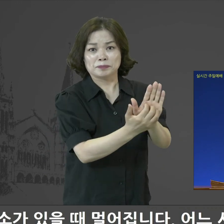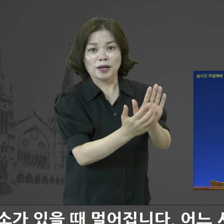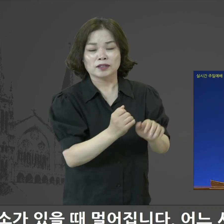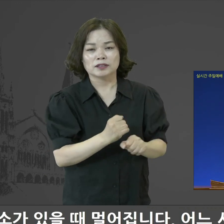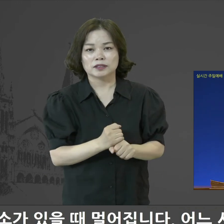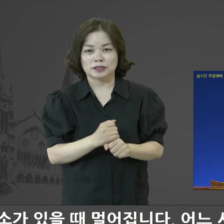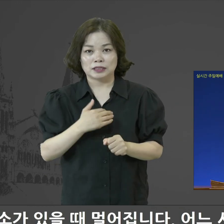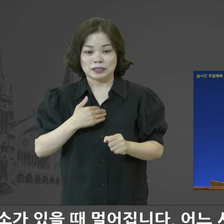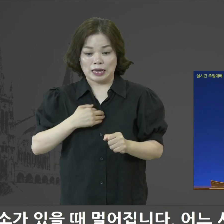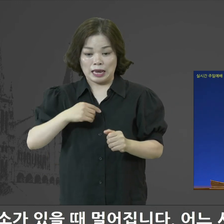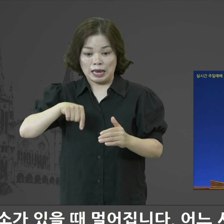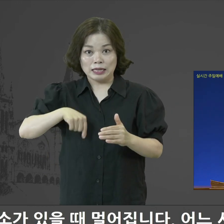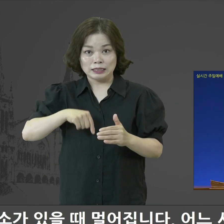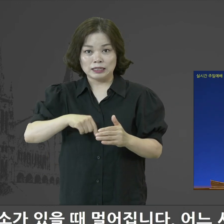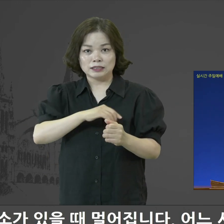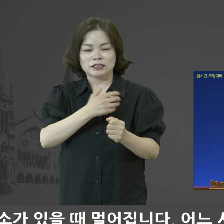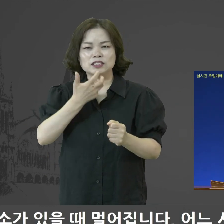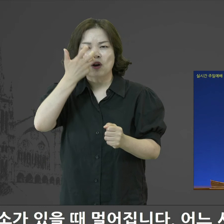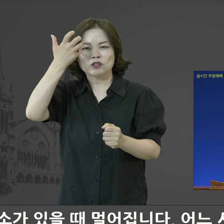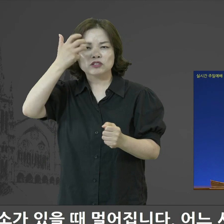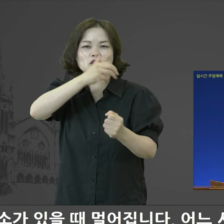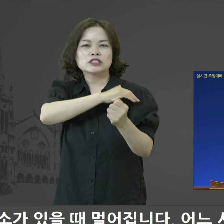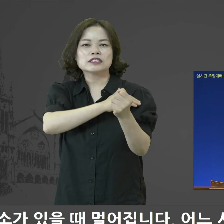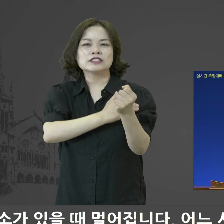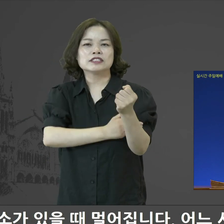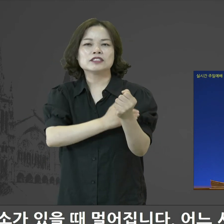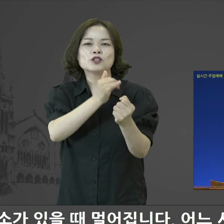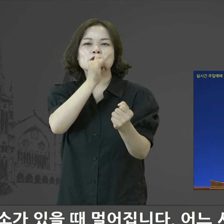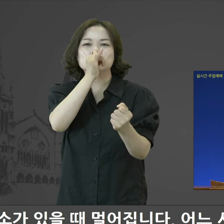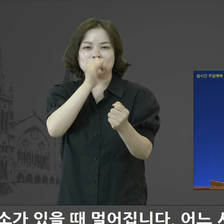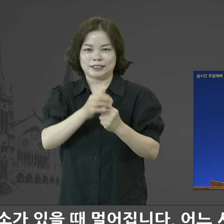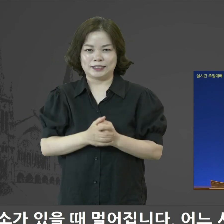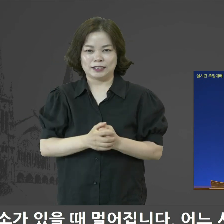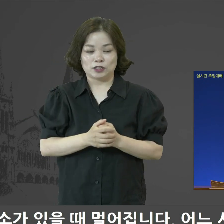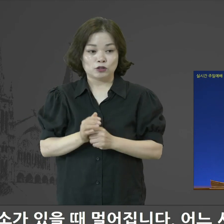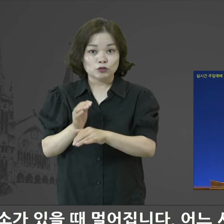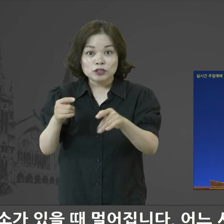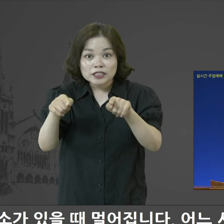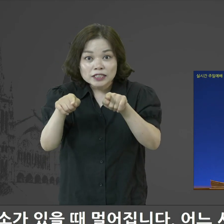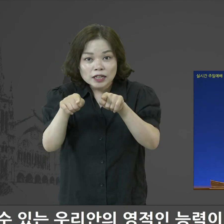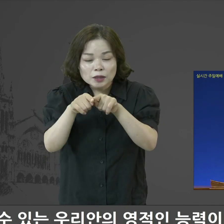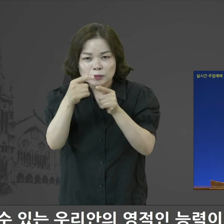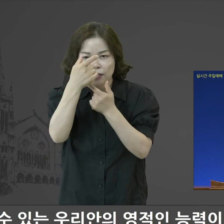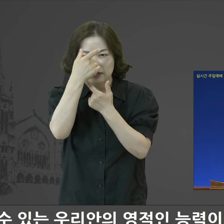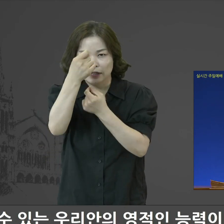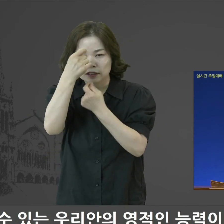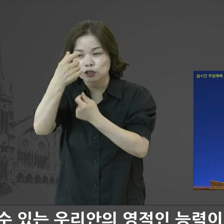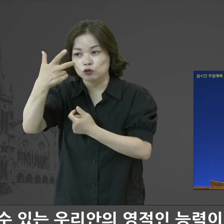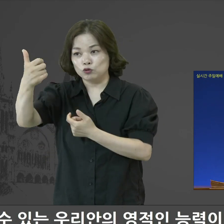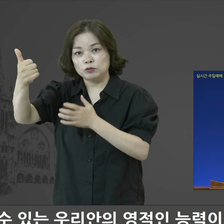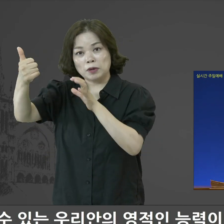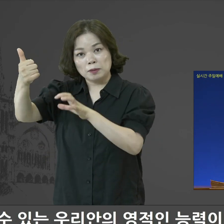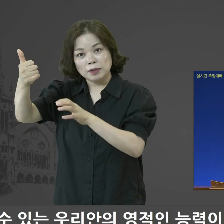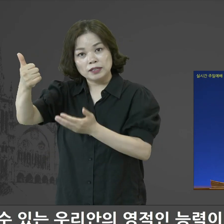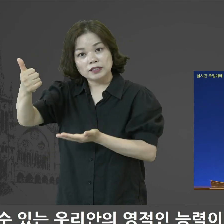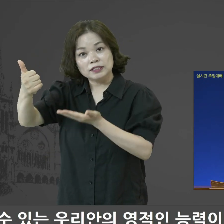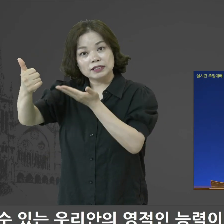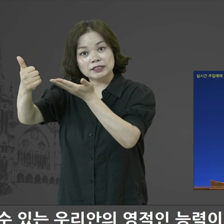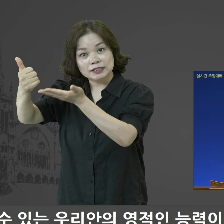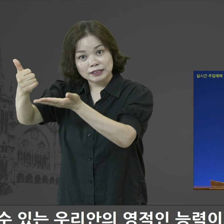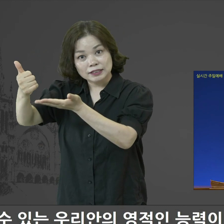영적인 능력이 있습니다. 그러기 위해서 우리는 함께하고 정기적으로 주님 앞에 나아가는